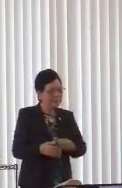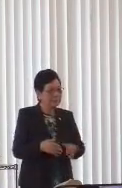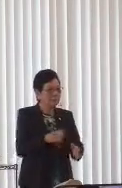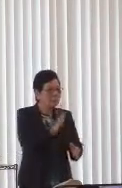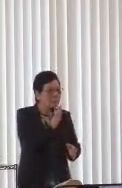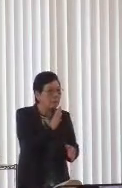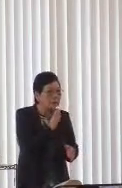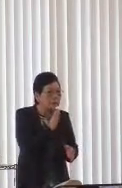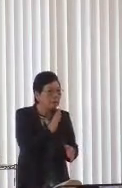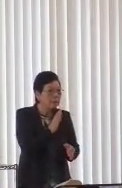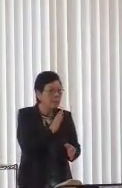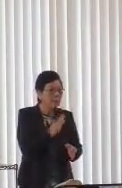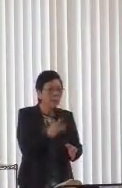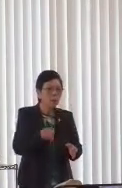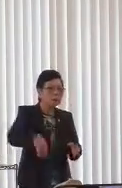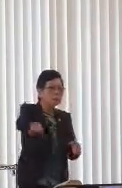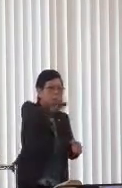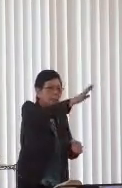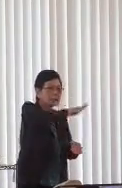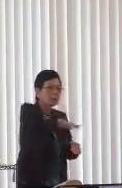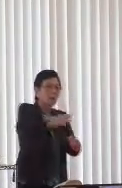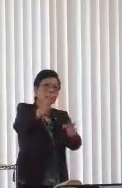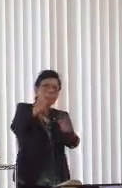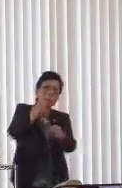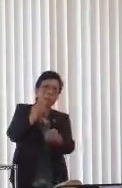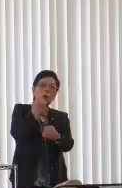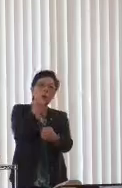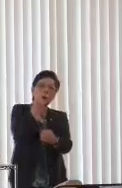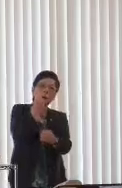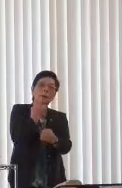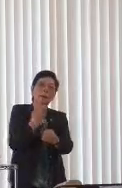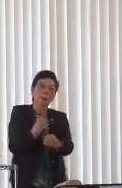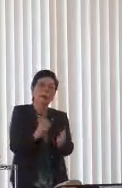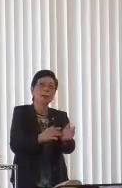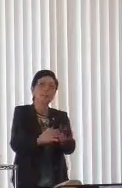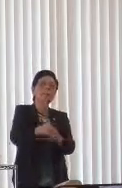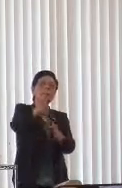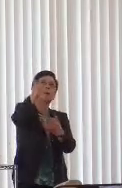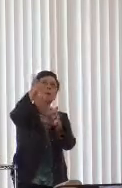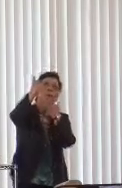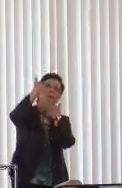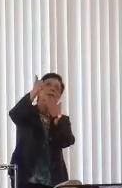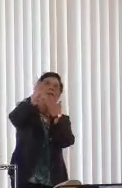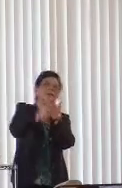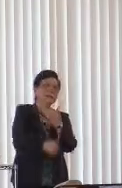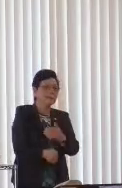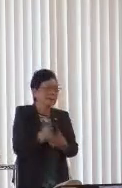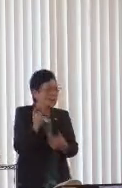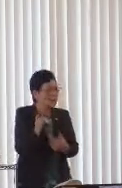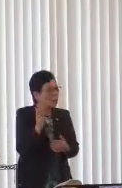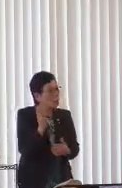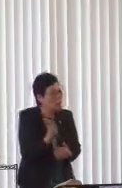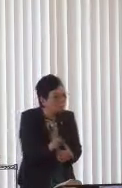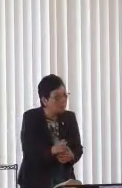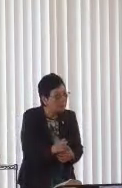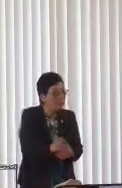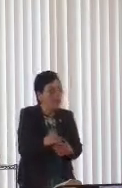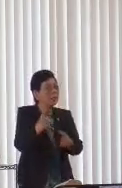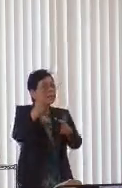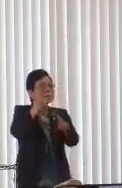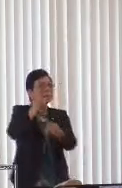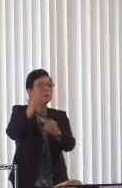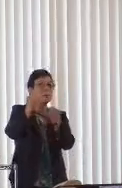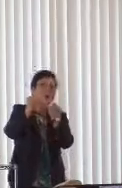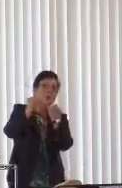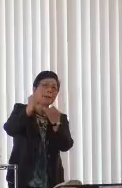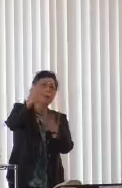もう私たちはいつ来てもいいようにイエス様を待ち望んでいる、備えている。だから、このお話にあるように、いつ来てもい